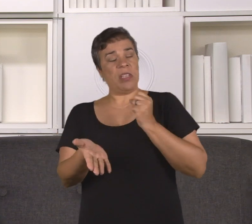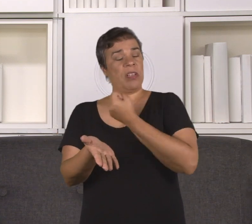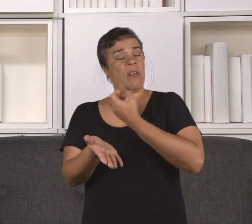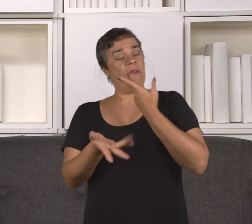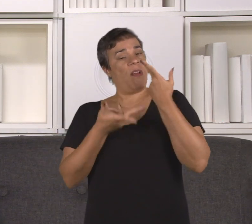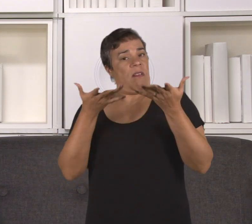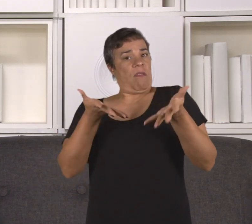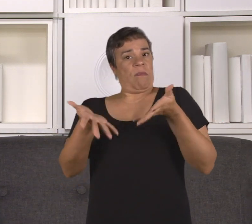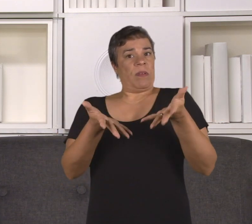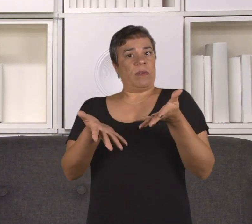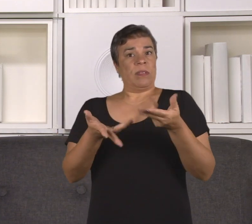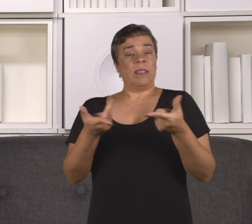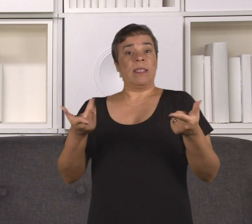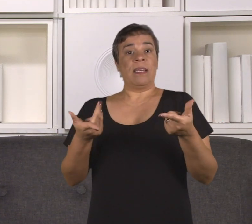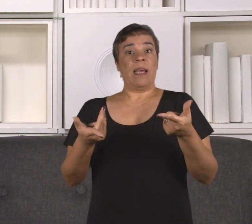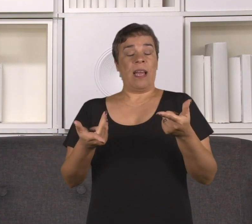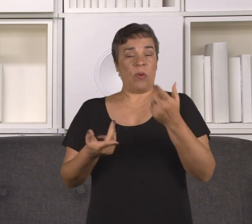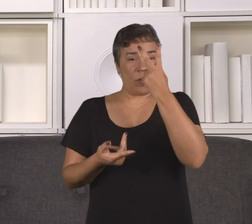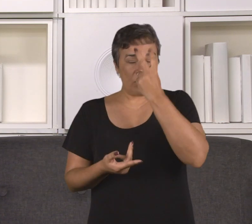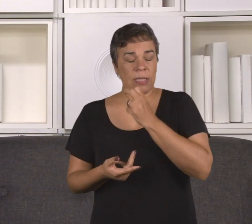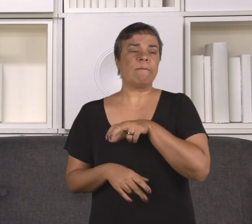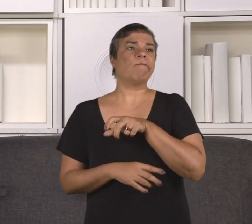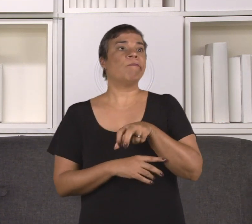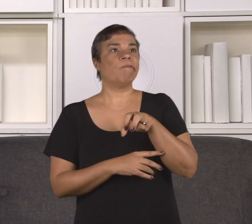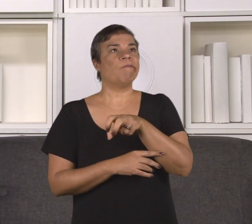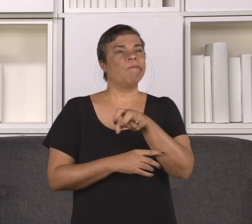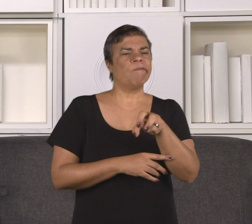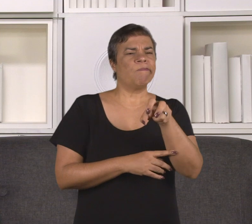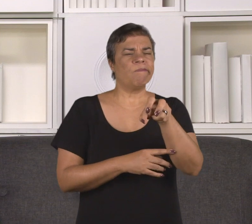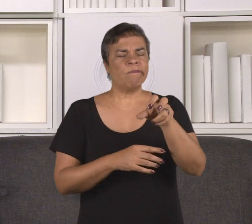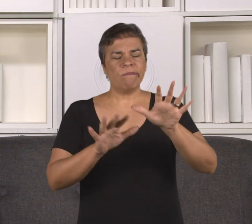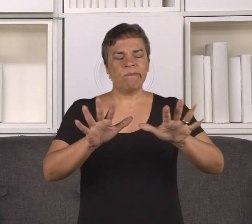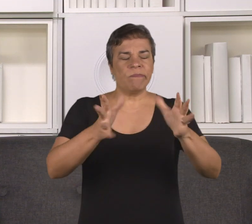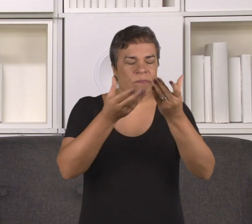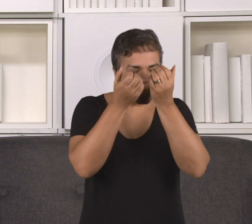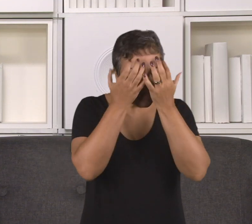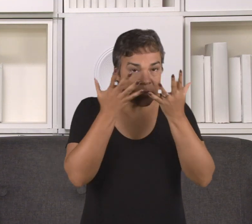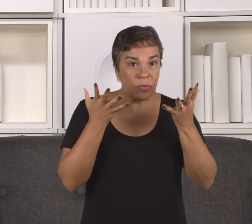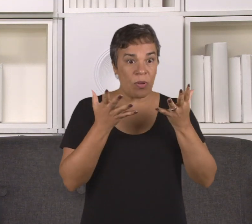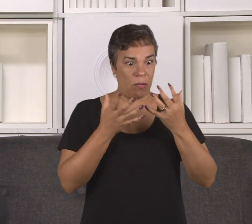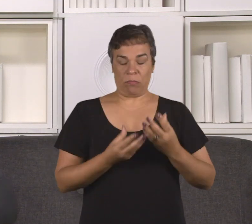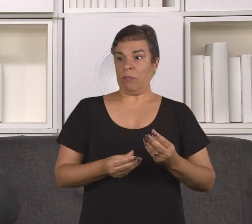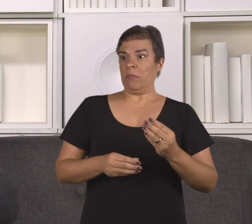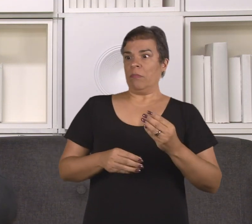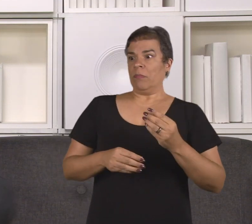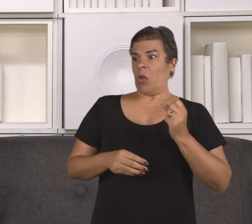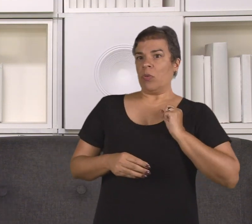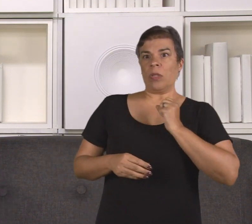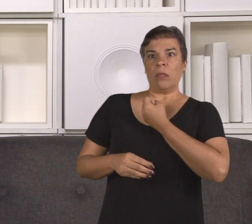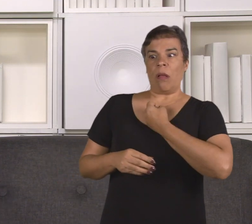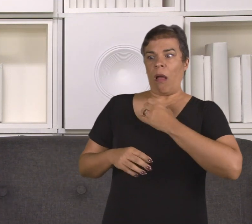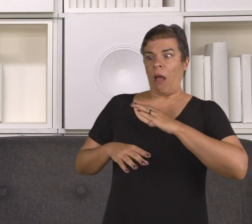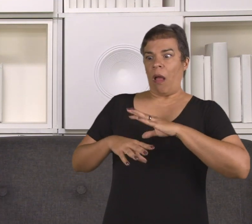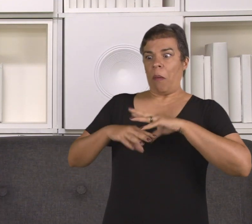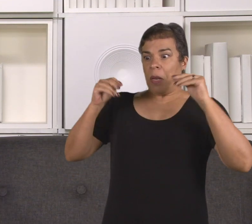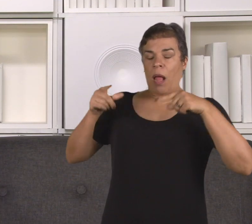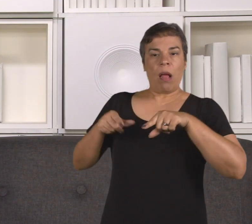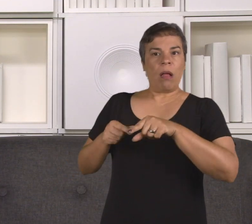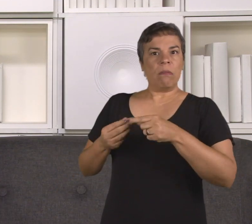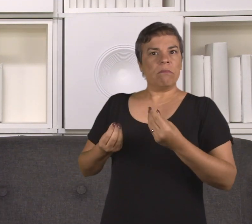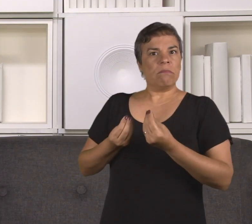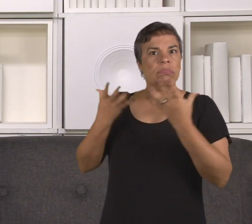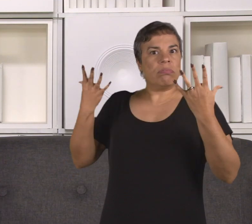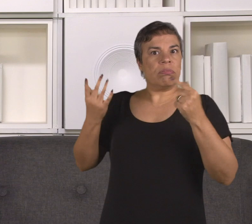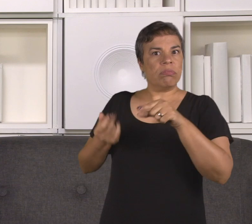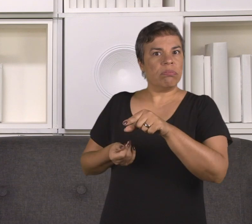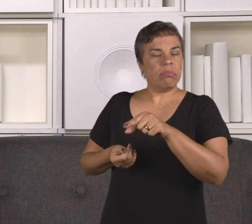aquele cego de nascença chega no meio dos sacerdotes, começa um alvoroço tremendo, porque era obrigação dos